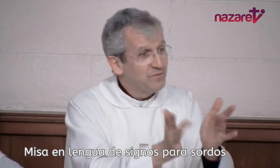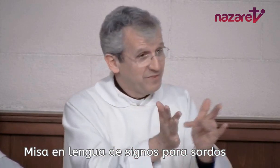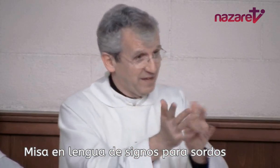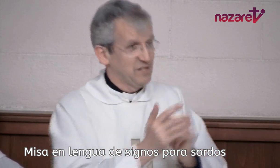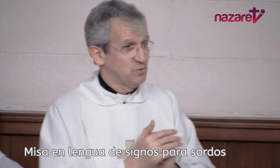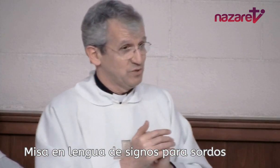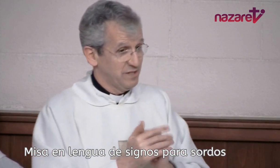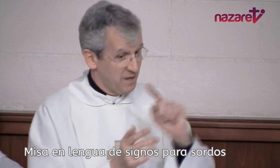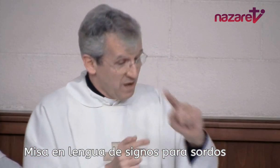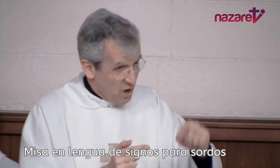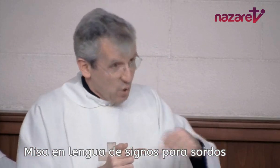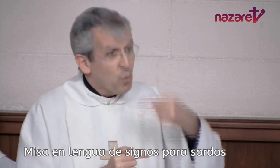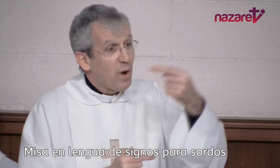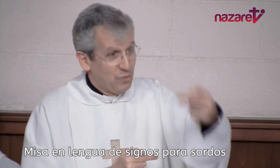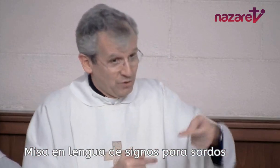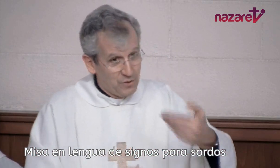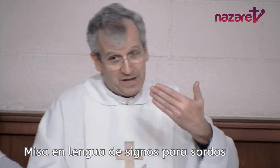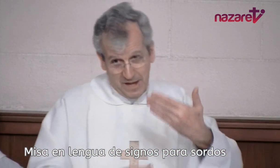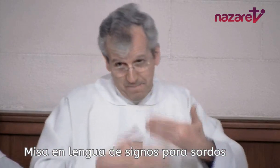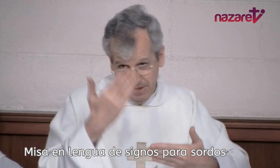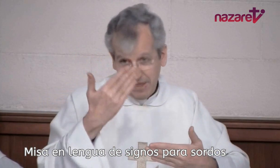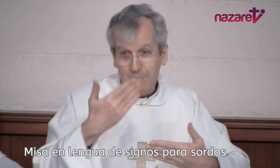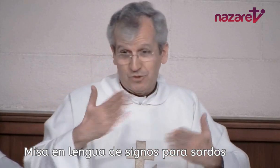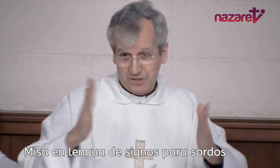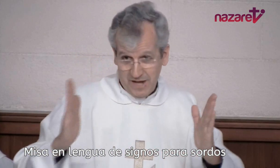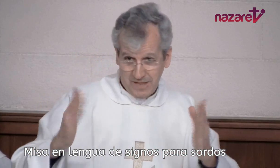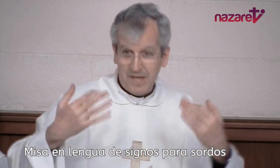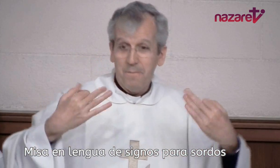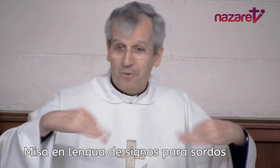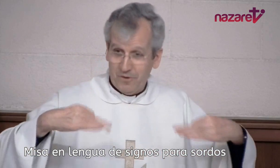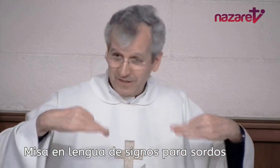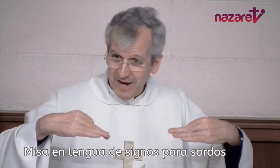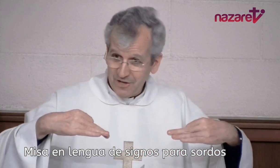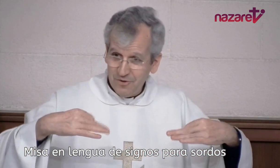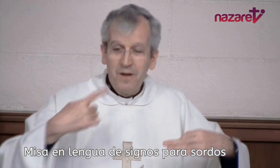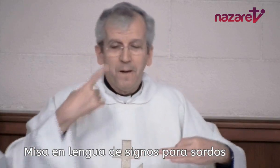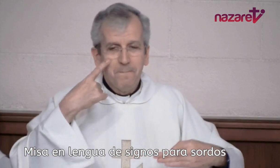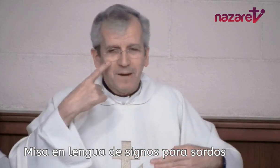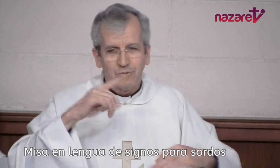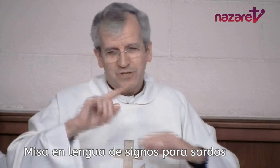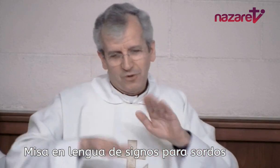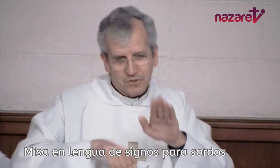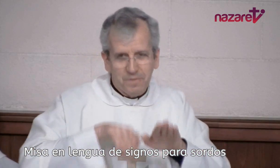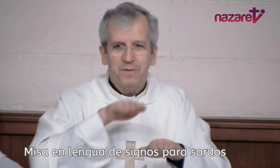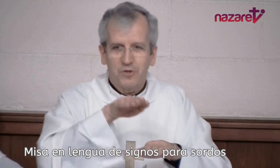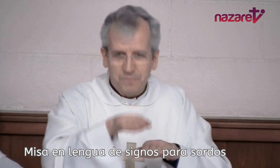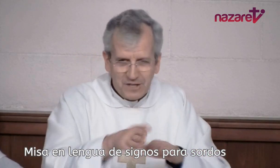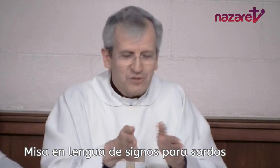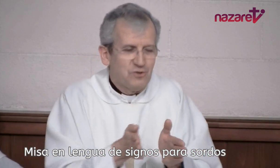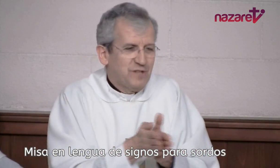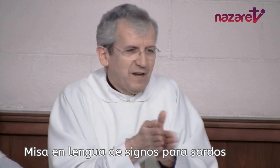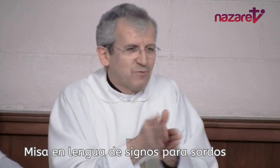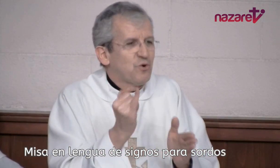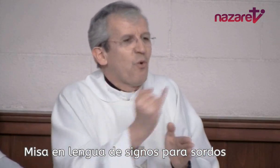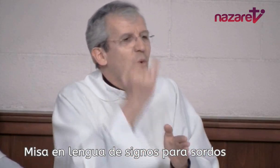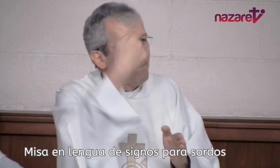de Jesús. Cuando empecemos el tiempo ordinario, veremos que los primeros pasos los daremos con Juan